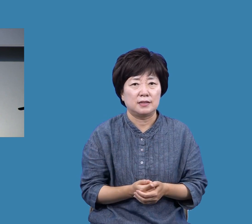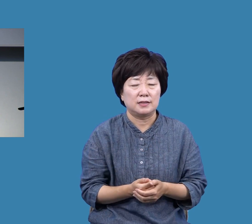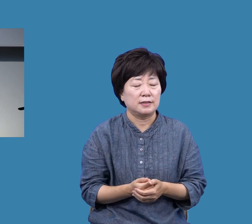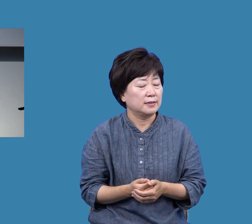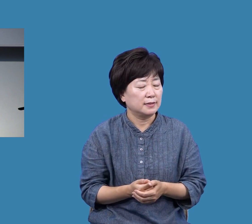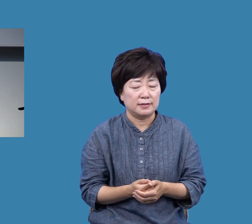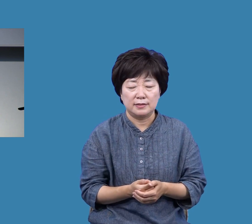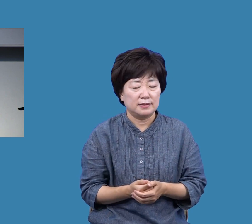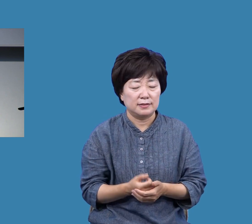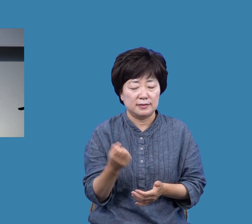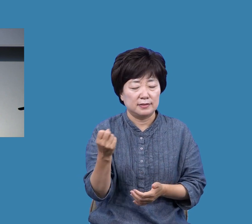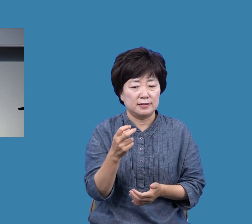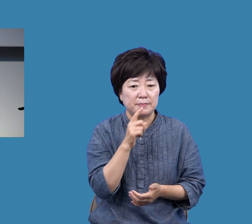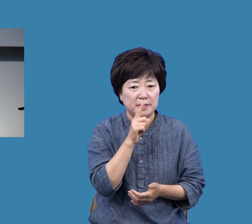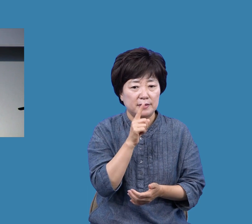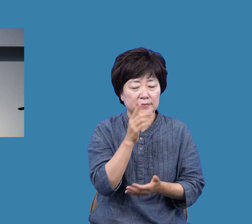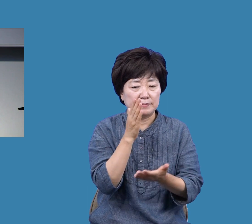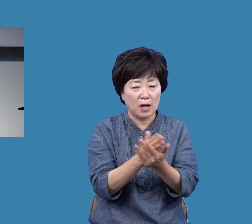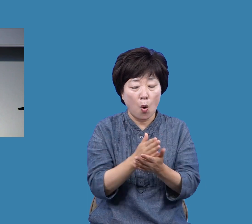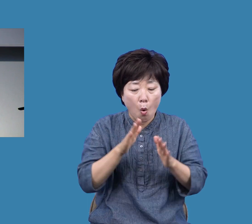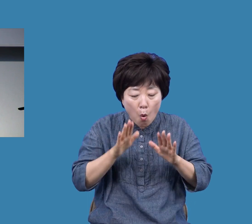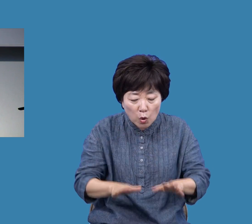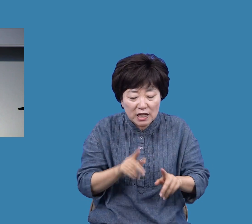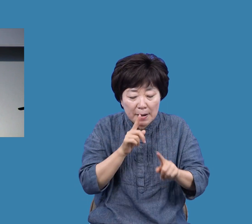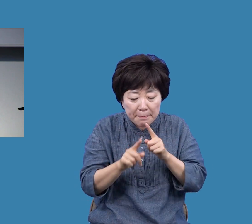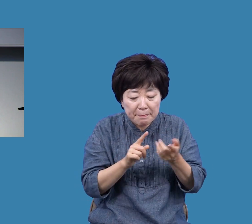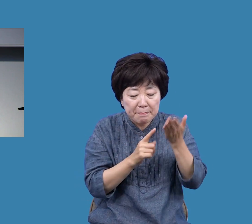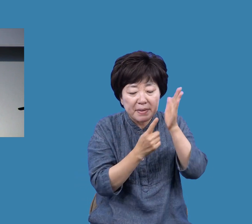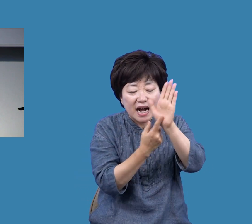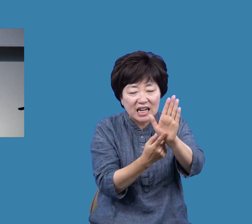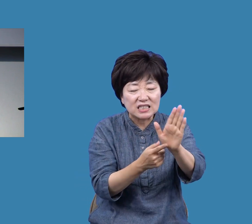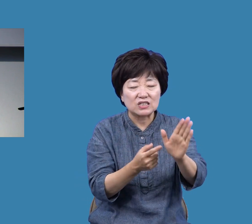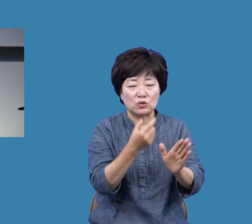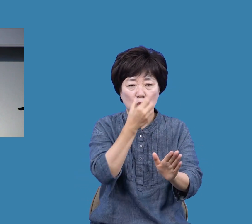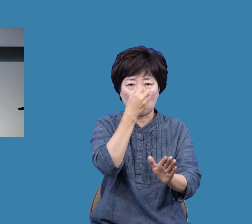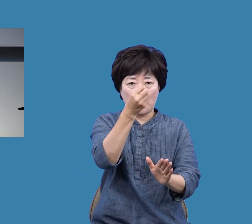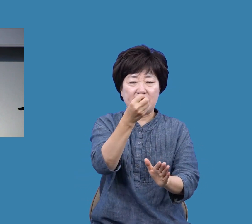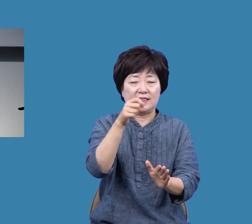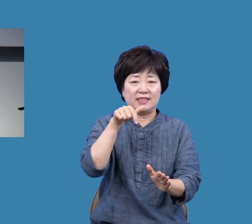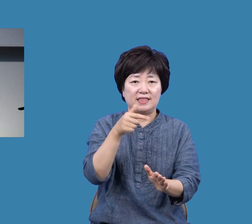그렇게 가시면 안 돼요. 그게 오늘 여기서 얘기하는 교만이라는 거예요. 교만.